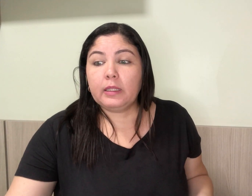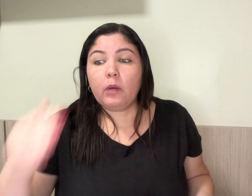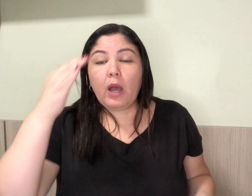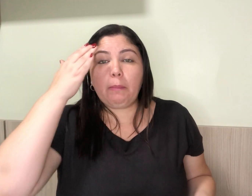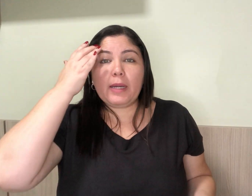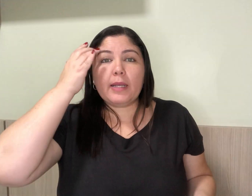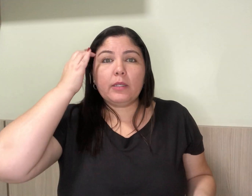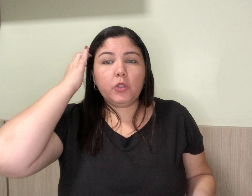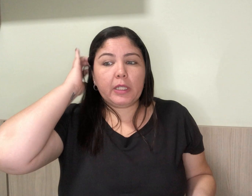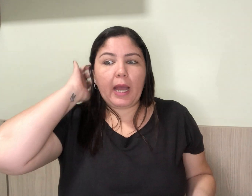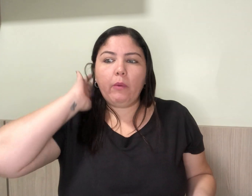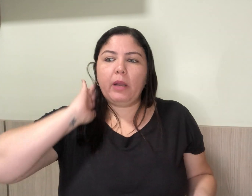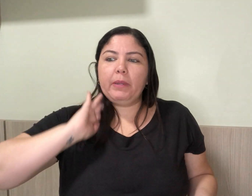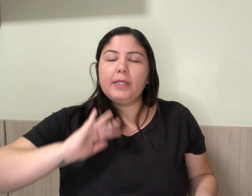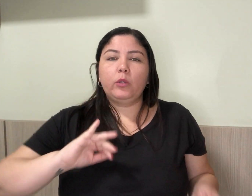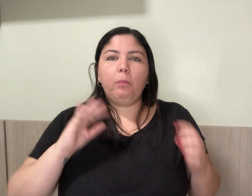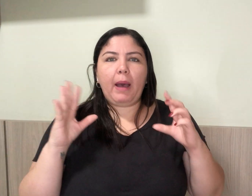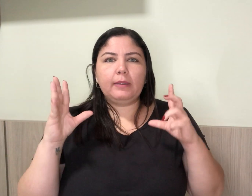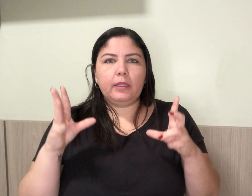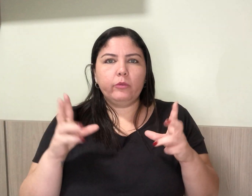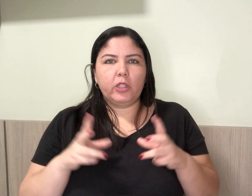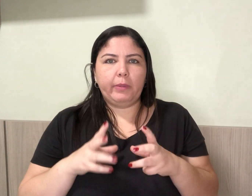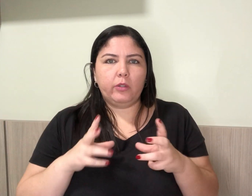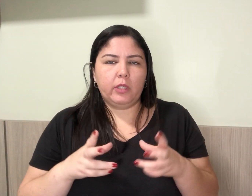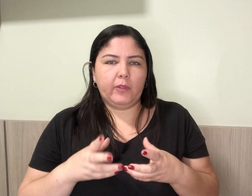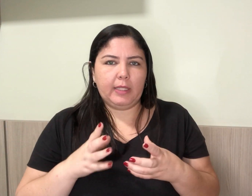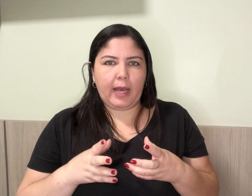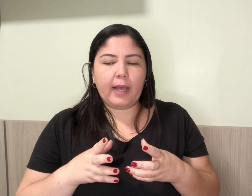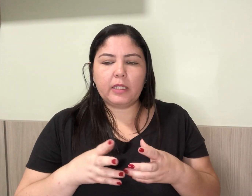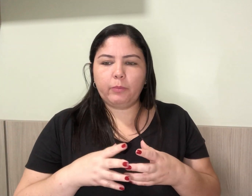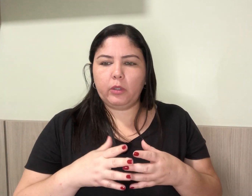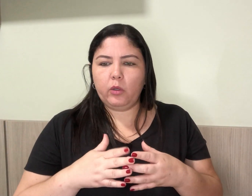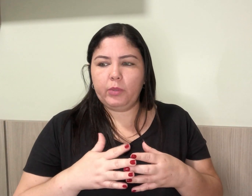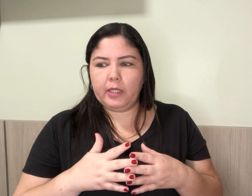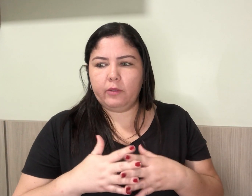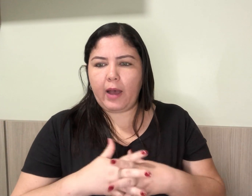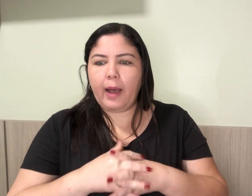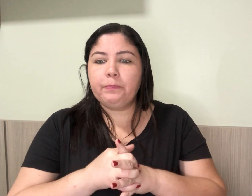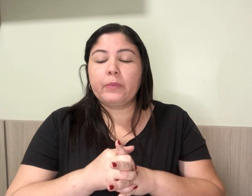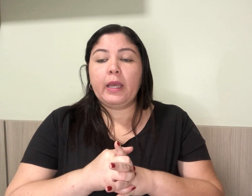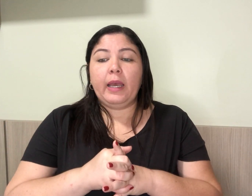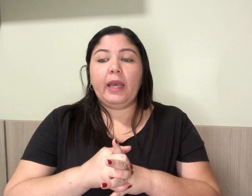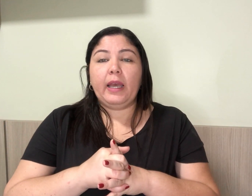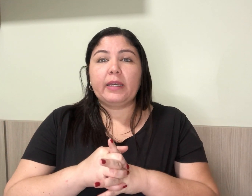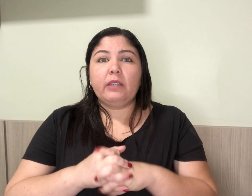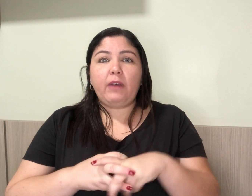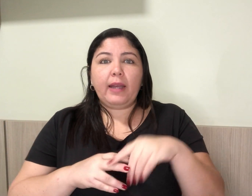Então, a marcação de grau, ela apresenta um padrão de expressões faciais, vocês podem observar, que